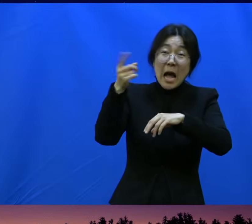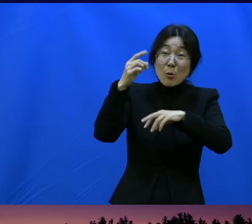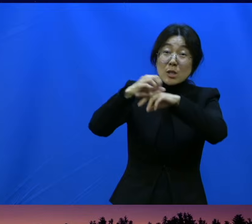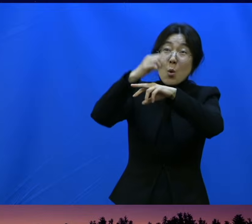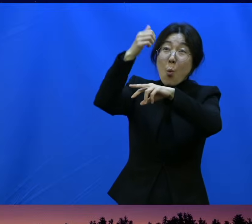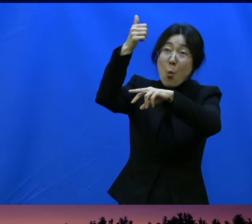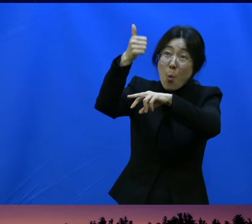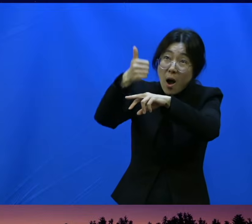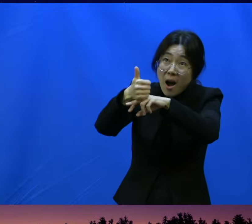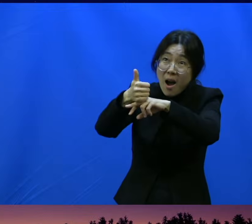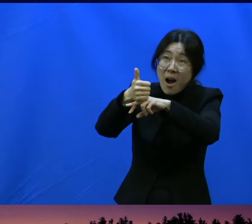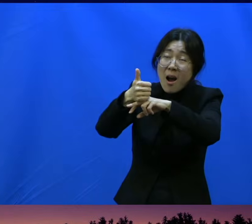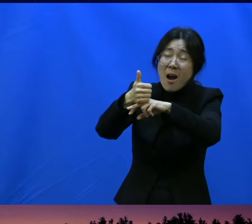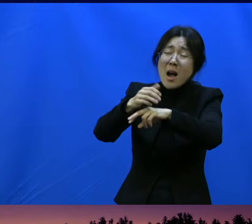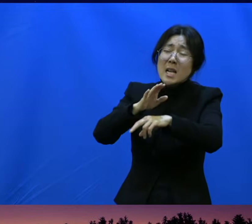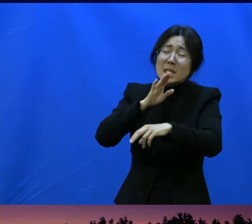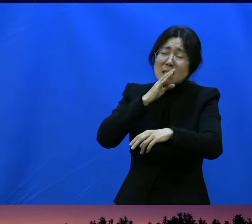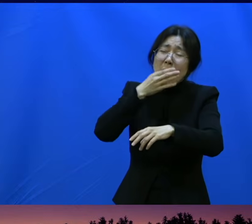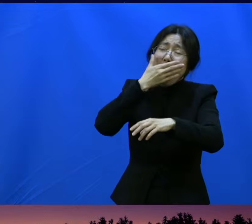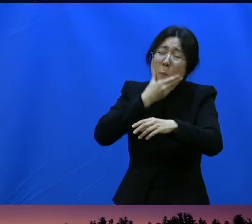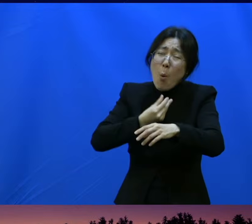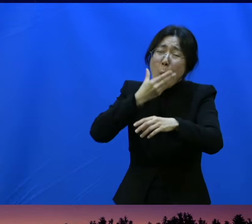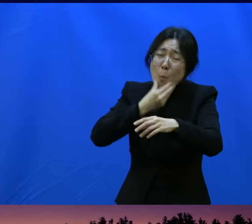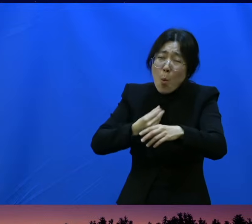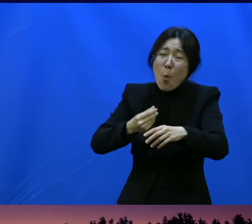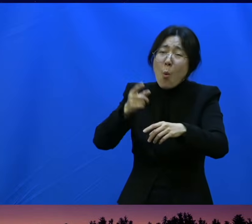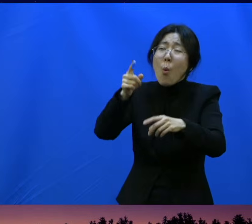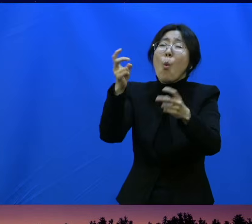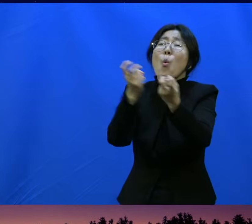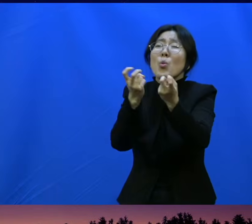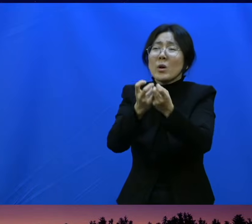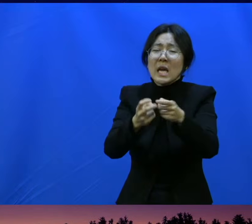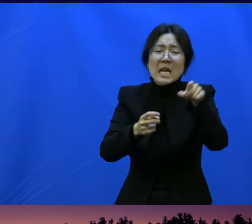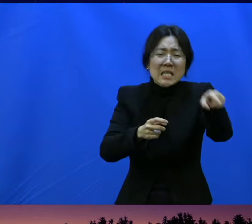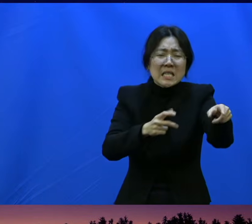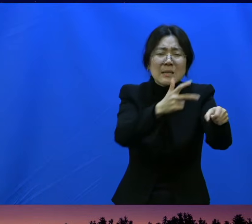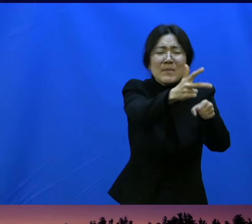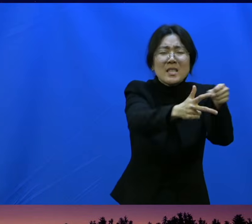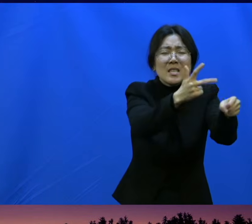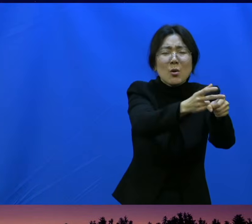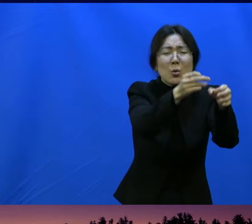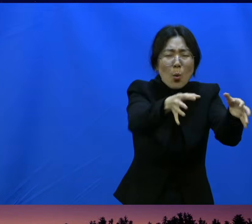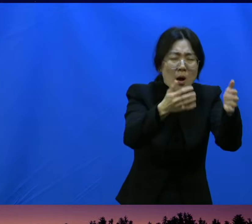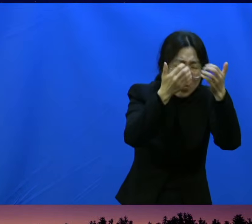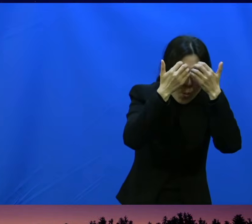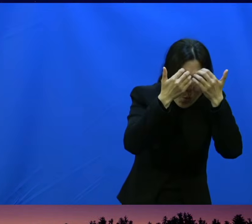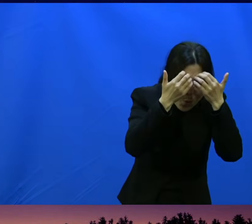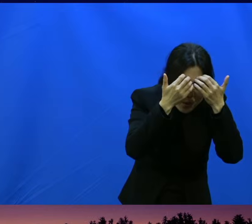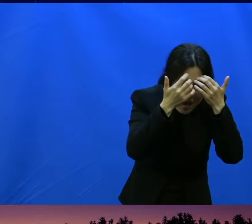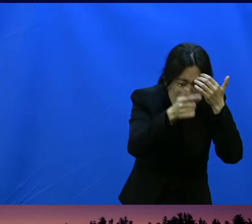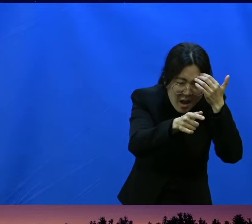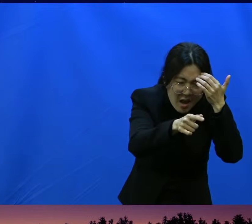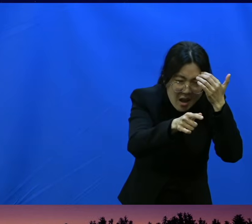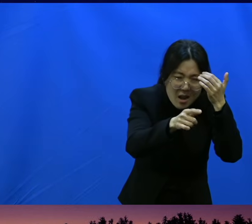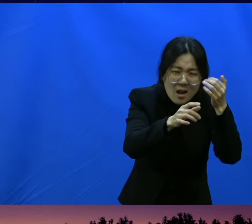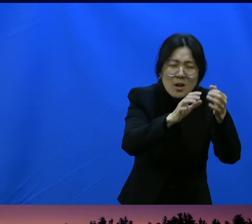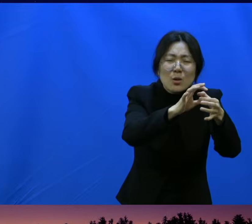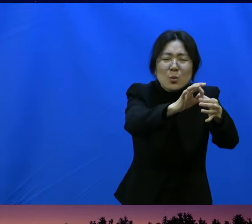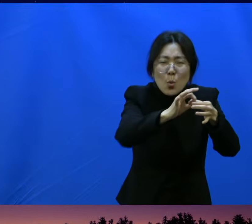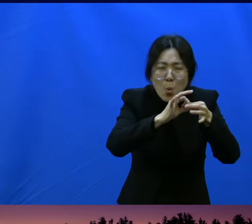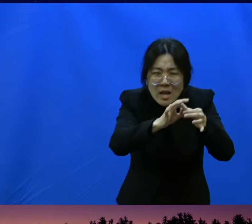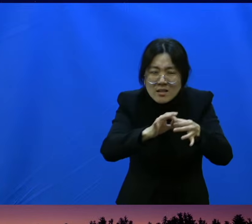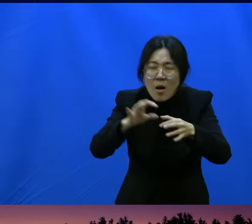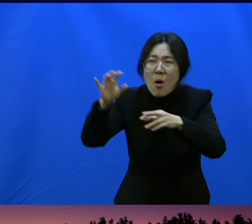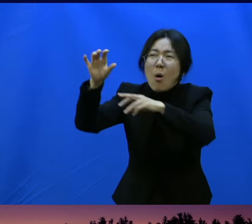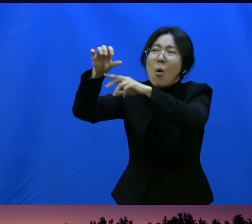충실한 그런 하나님의 사람들이 만들어질 수 없었을 거예요. 그 원통한 자들, 그 빚진 자들, 그 도망친 자들을